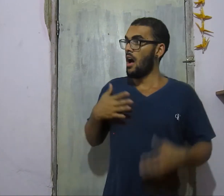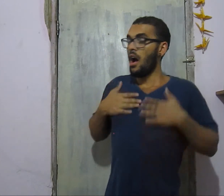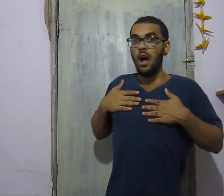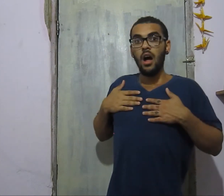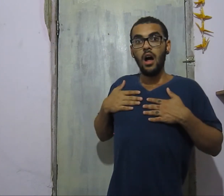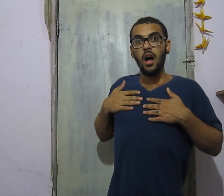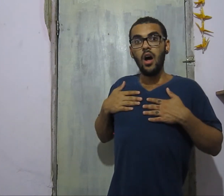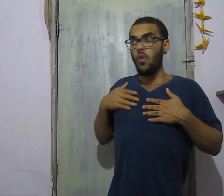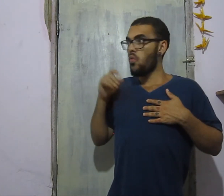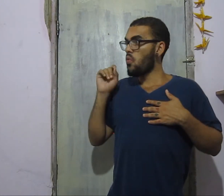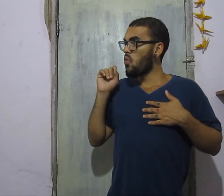Então,